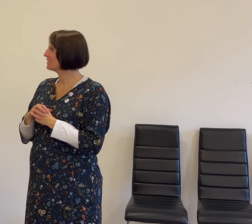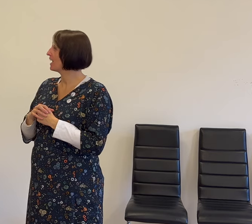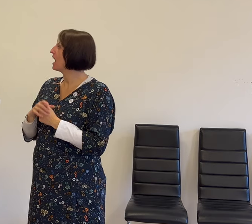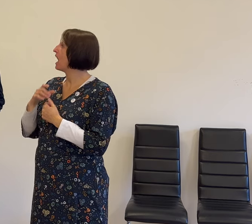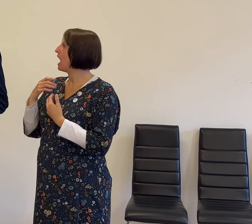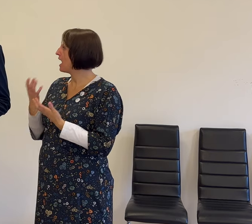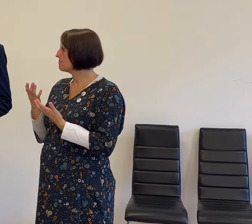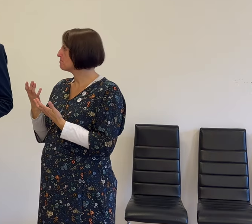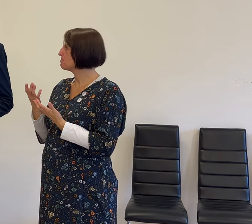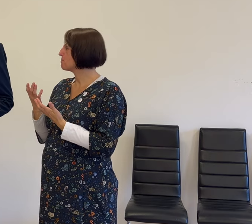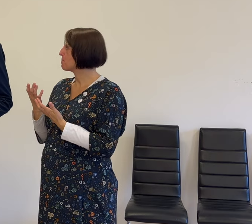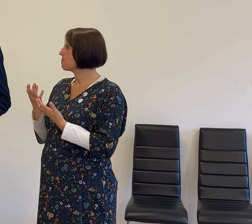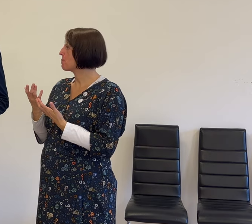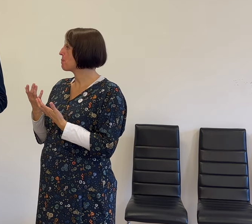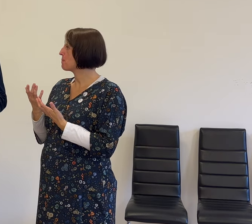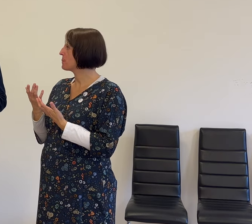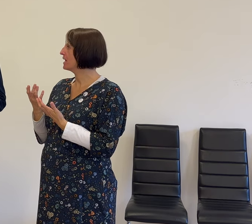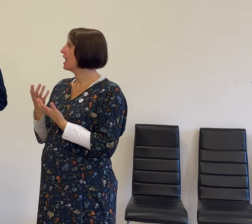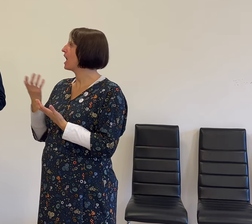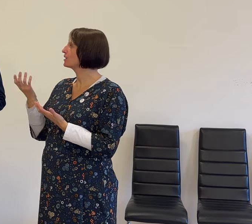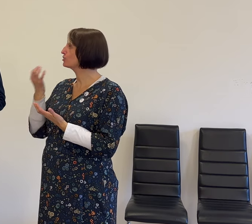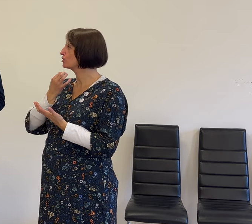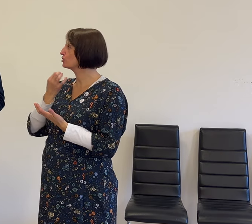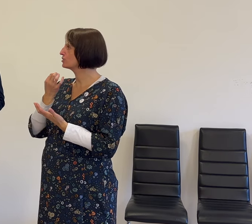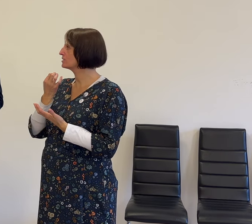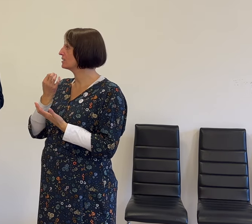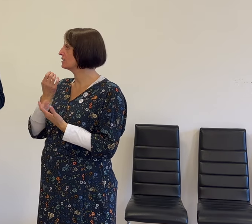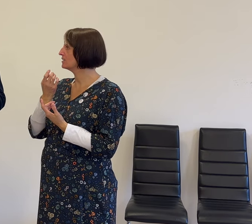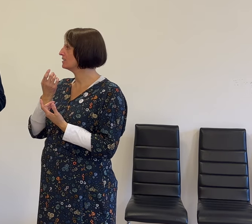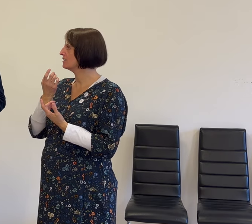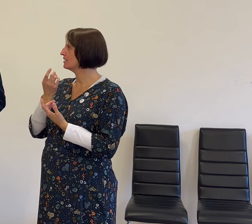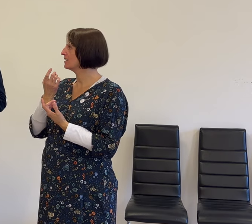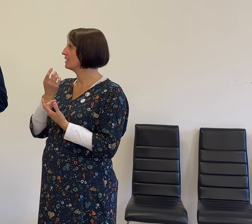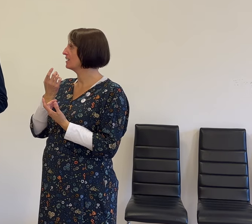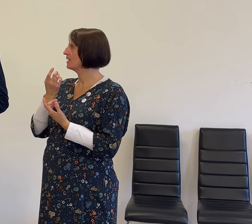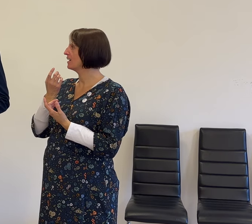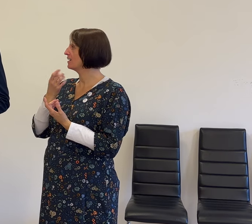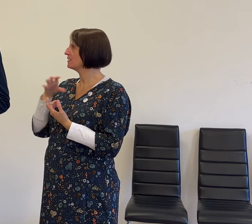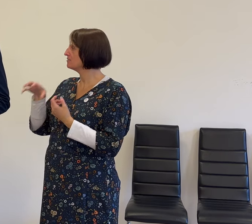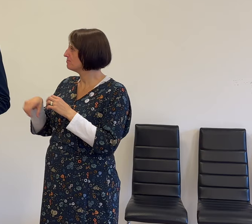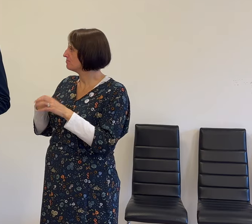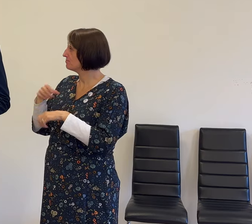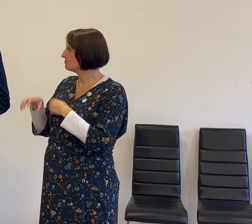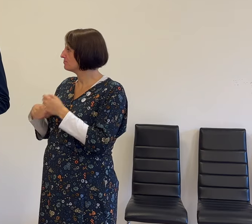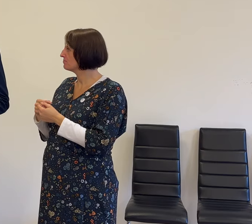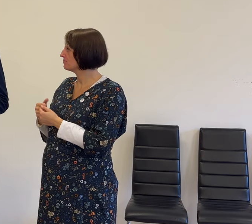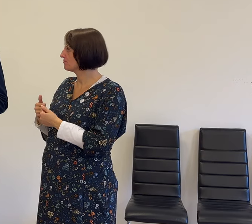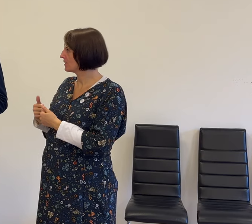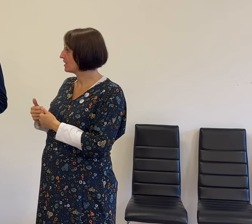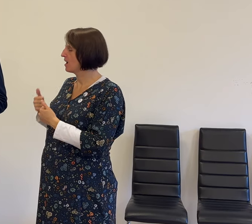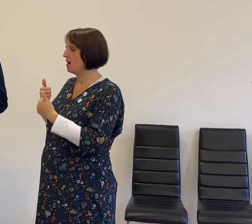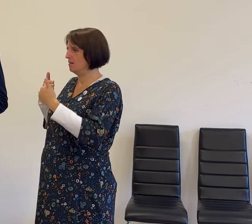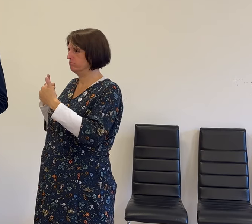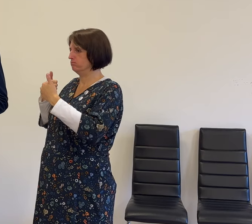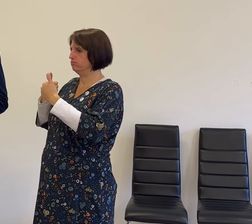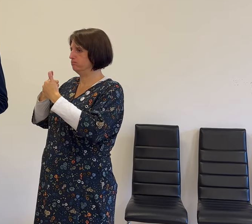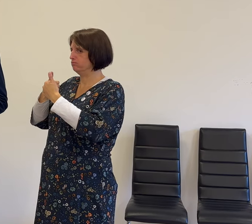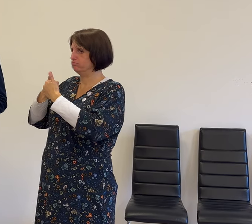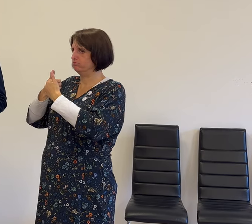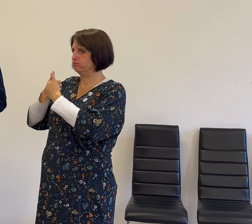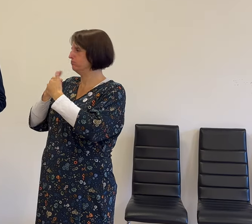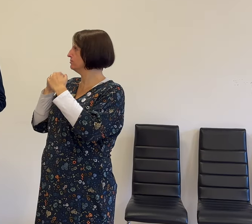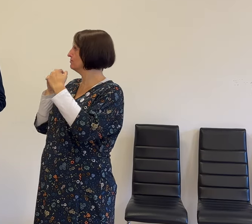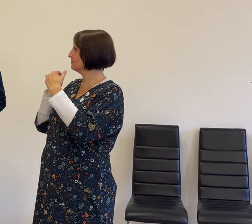a když v podstatě to vrcholí, tak Pelištejec se k Davidovi pomalu přibližoval a před ním